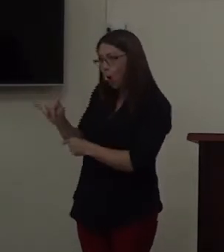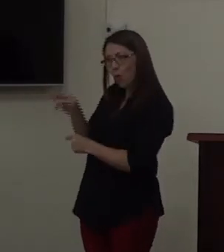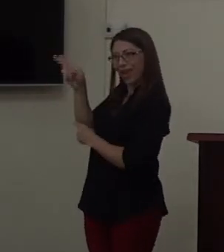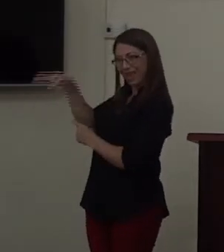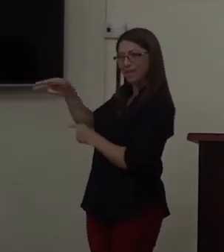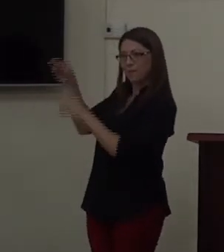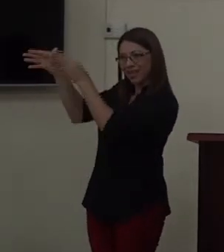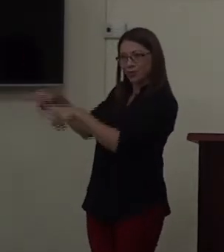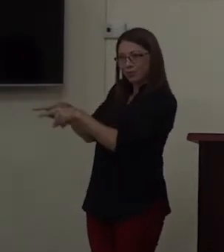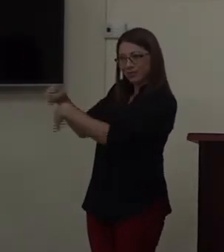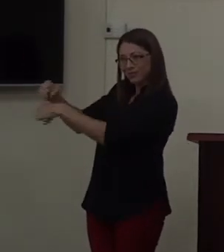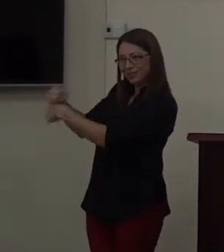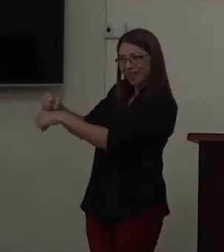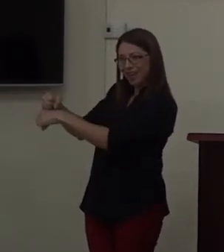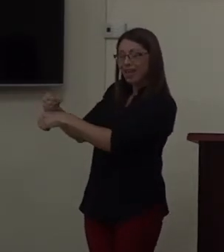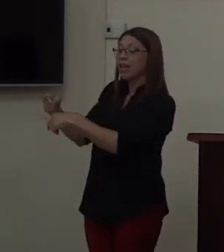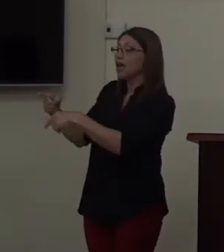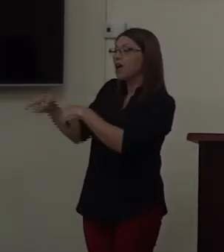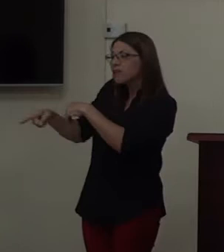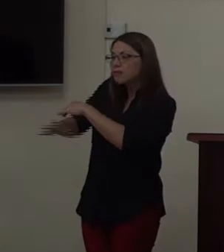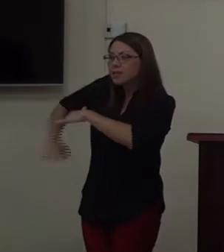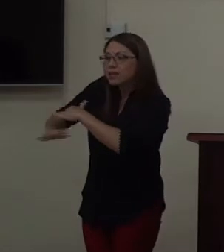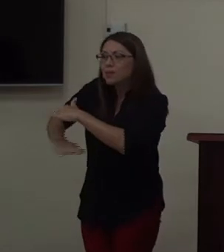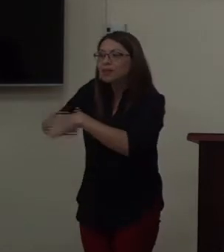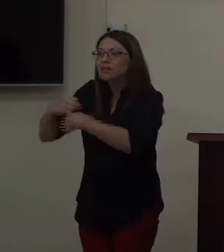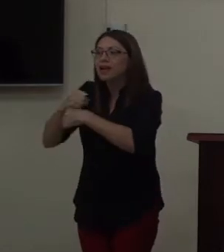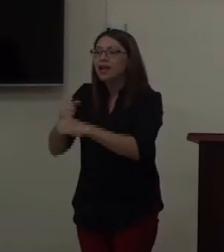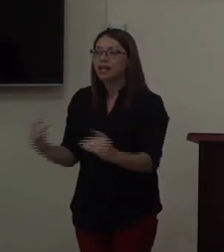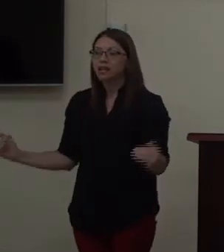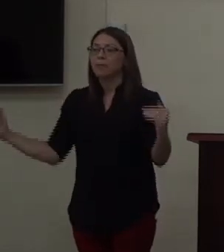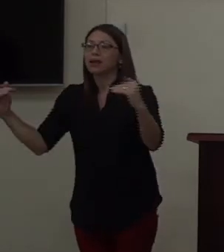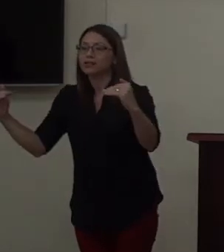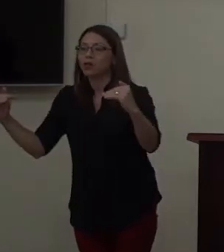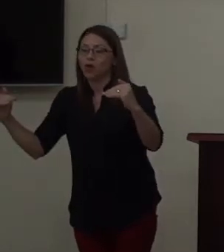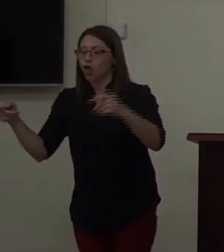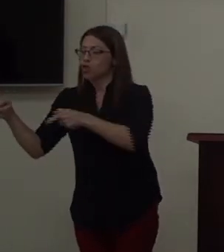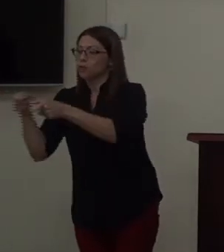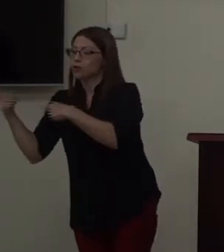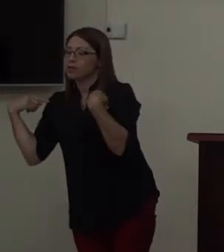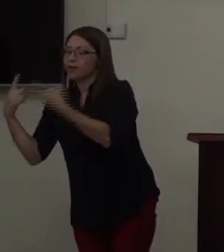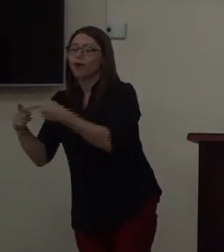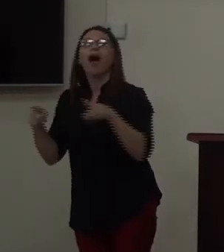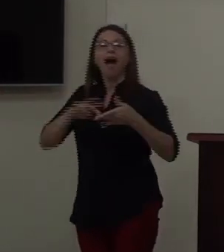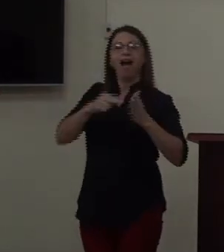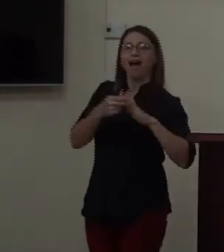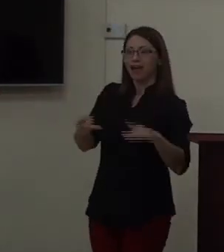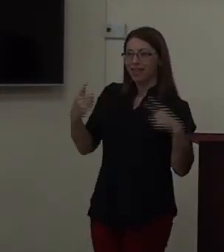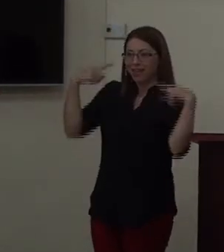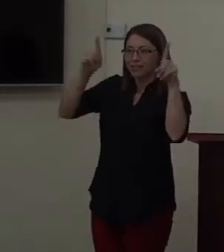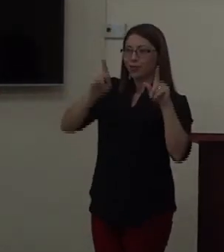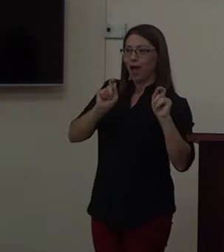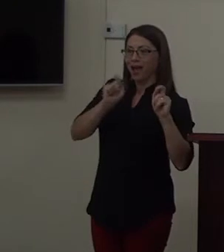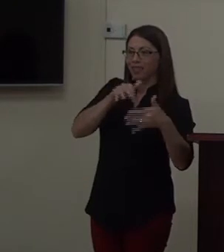hacía, ¿verdad? Básicamente se va a crear una equiparación entre el dominio del español y éxito académico, ¿verdad? Se asumía que todos los